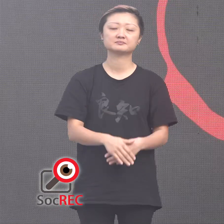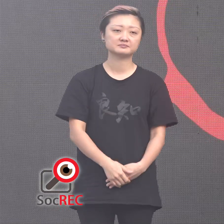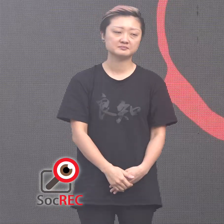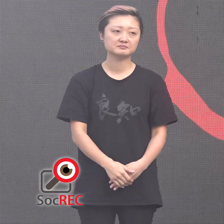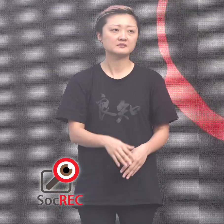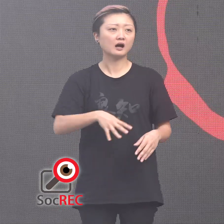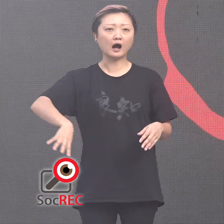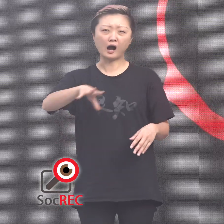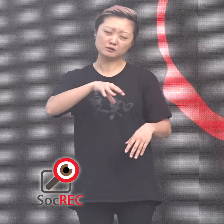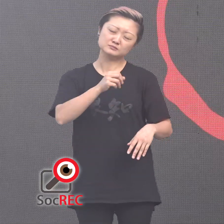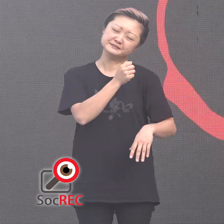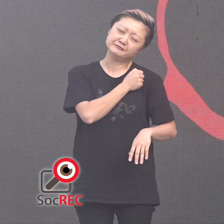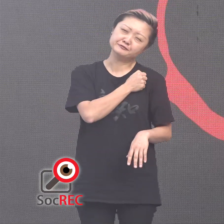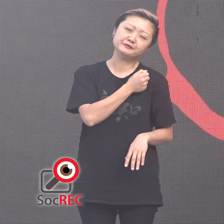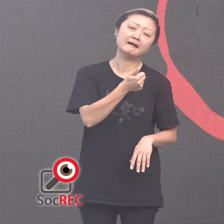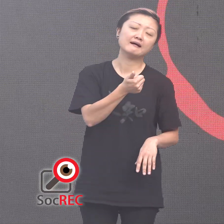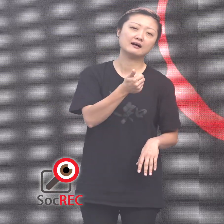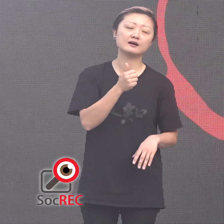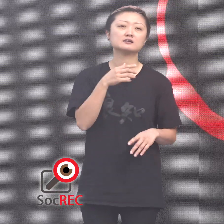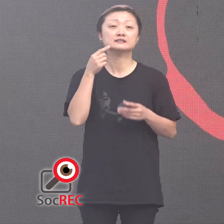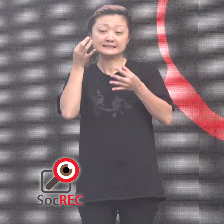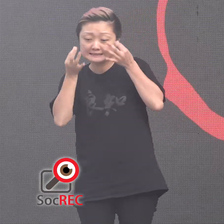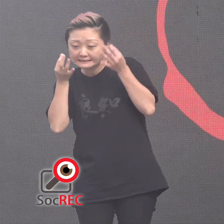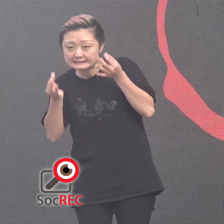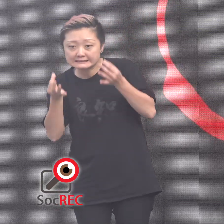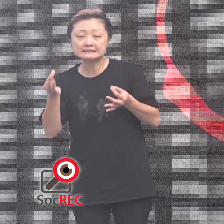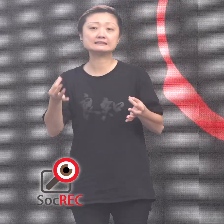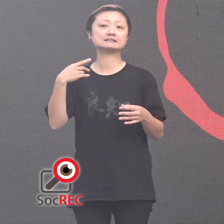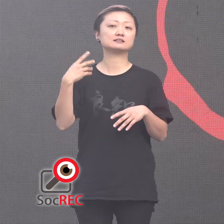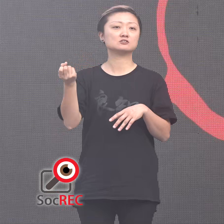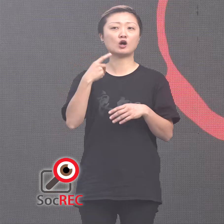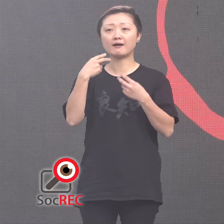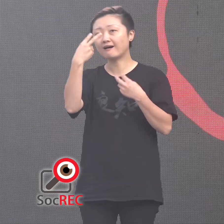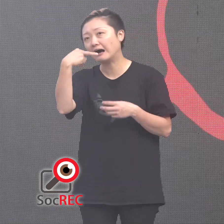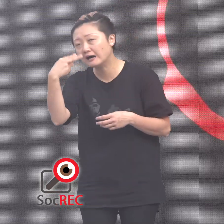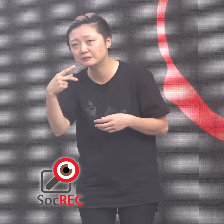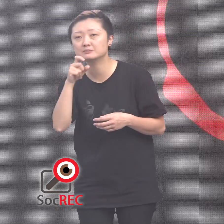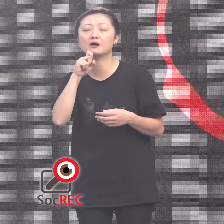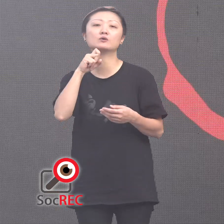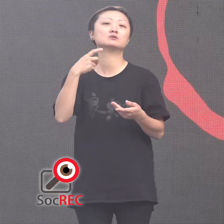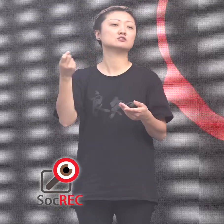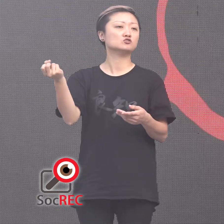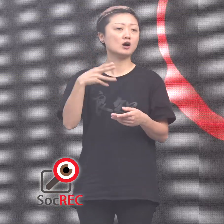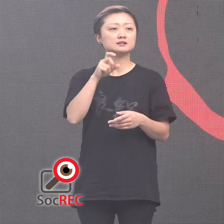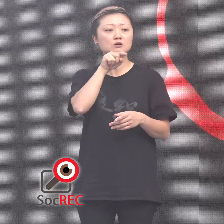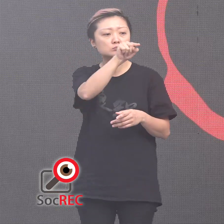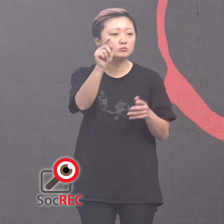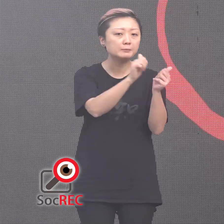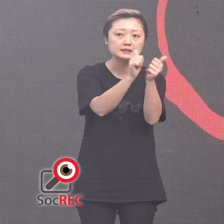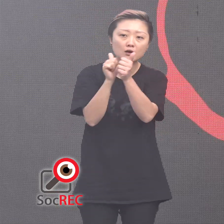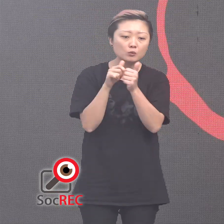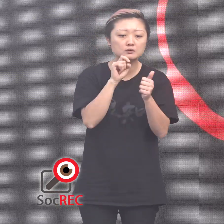大家都很辛苦，流過很多汗，流過很多眼淚， 甚至有很多的朋